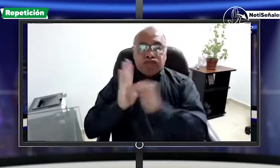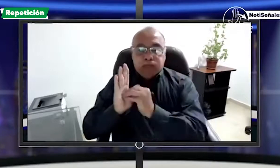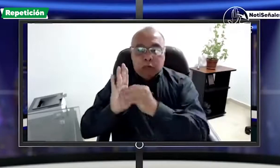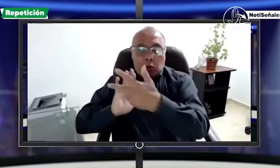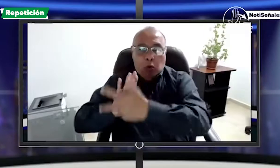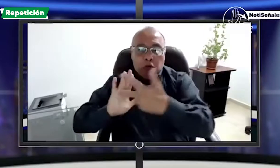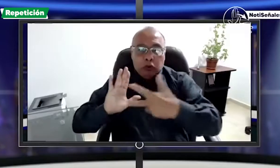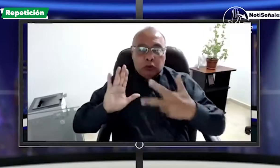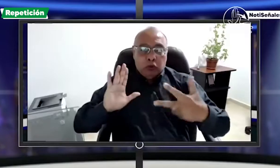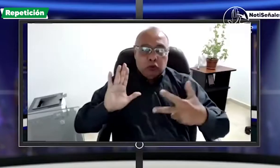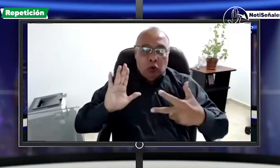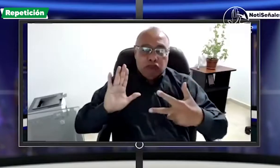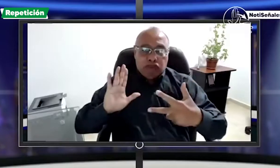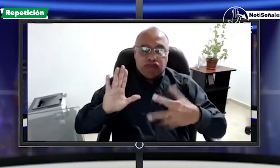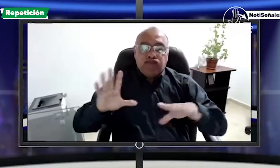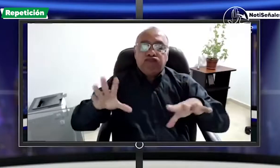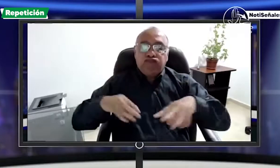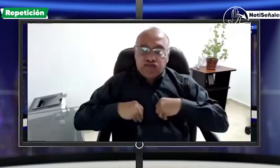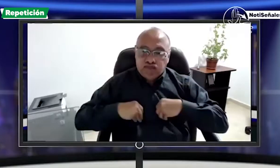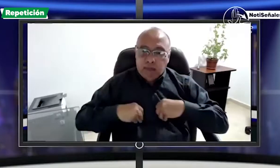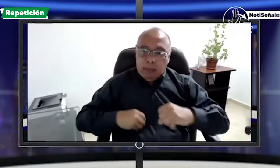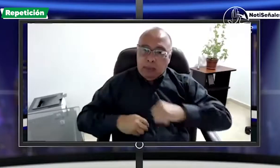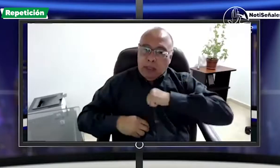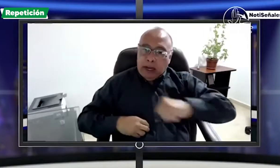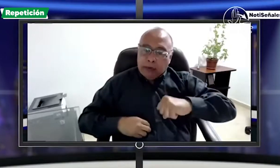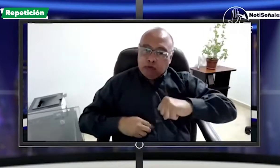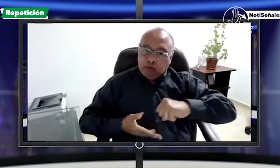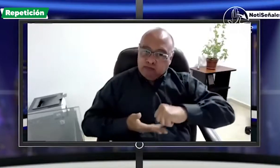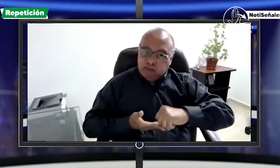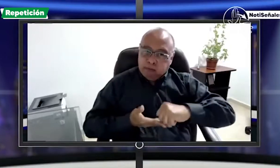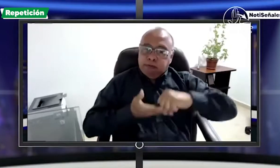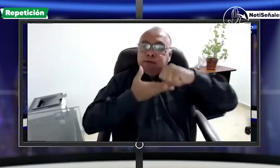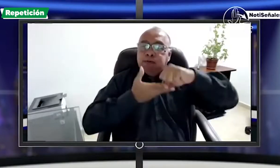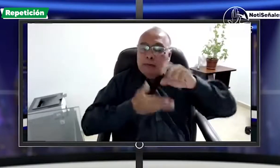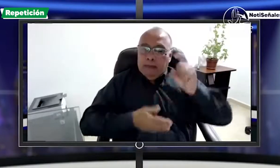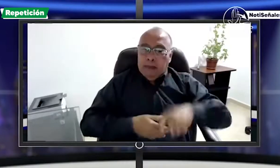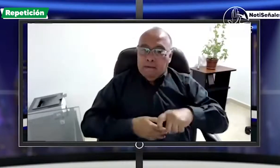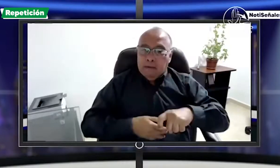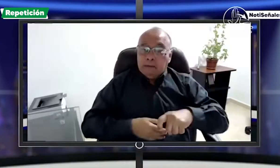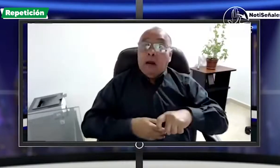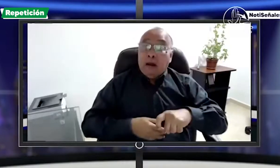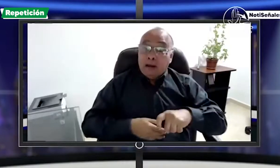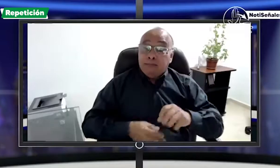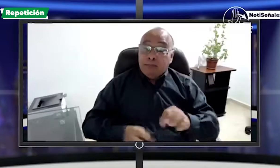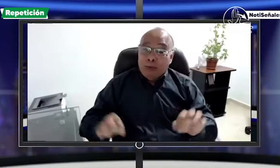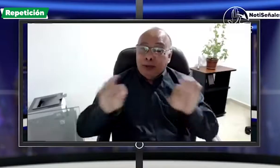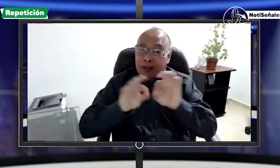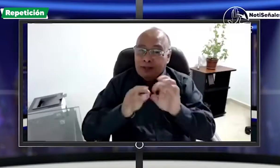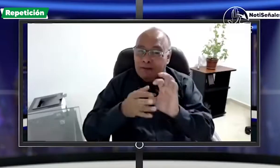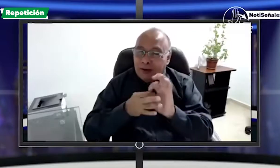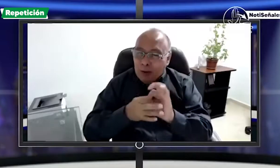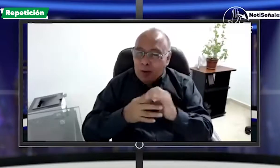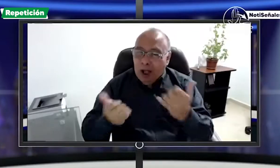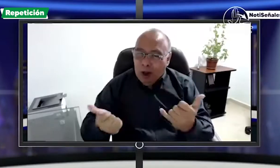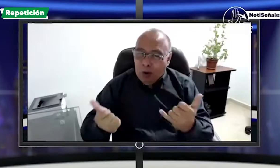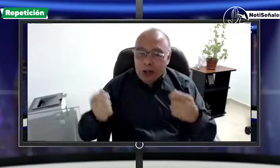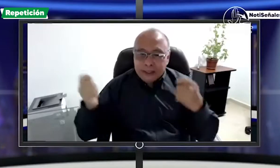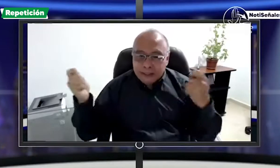firme Esta convención De los derechos De las personas Con discapacidad Implica también Que entre Dentro de ese